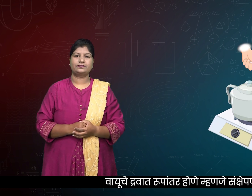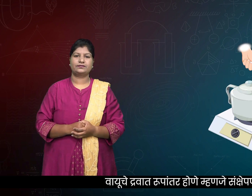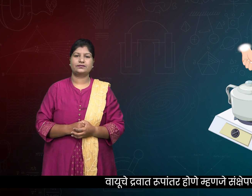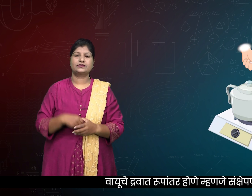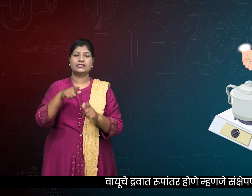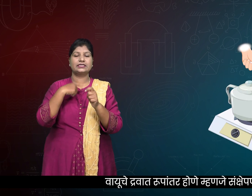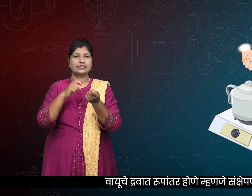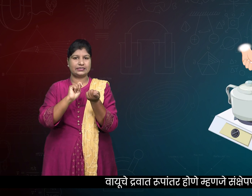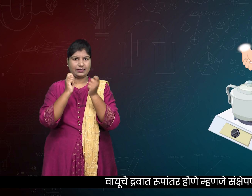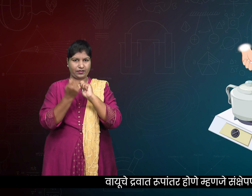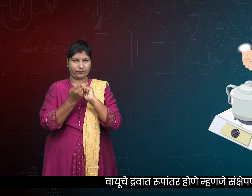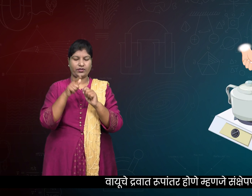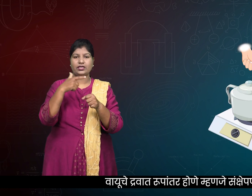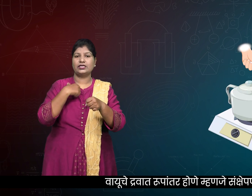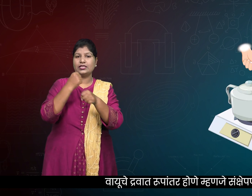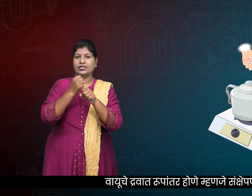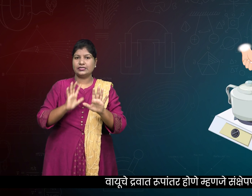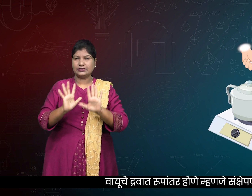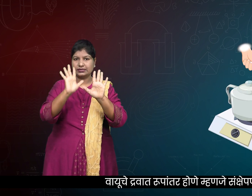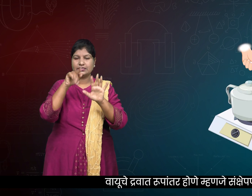वायूचे द्रवात रूपांतरण होणे म्हणजे संक्षेपण.